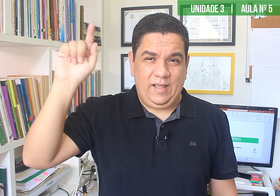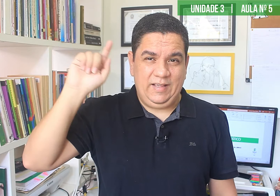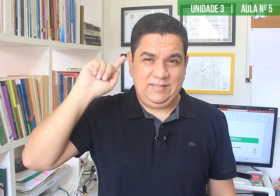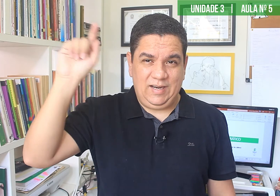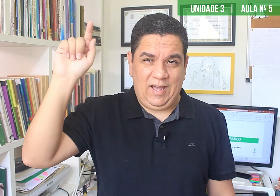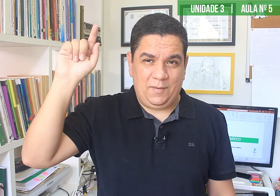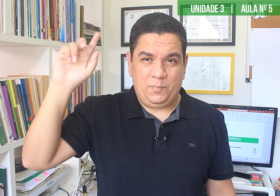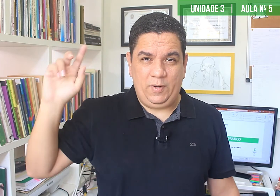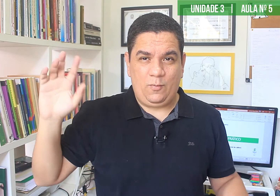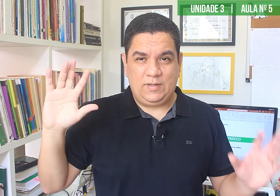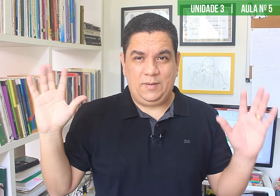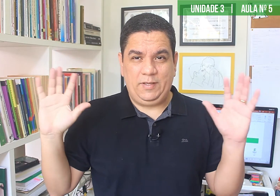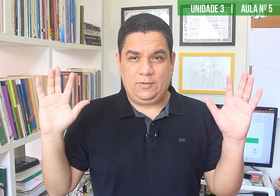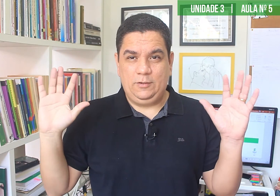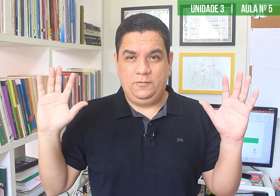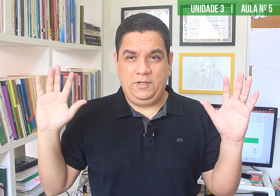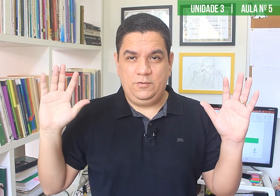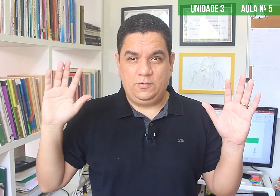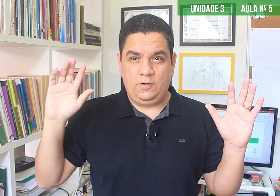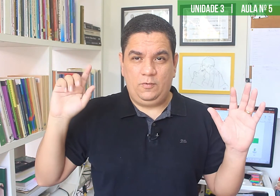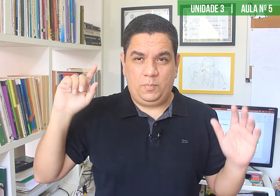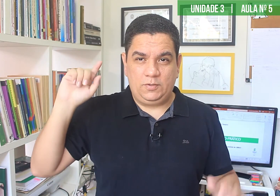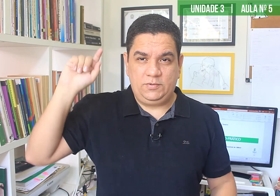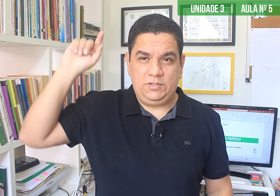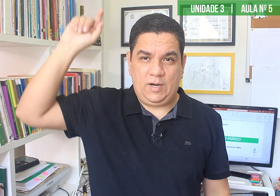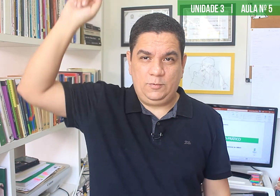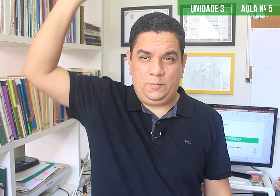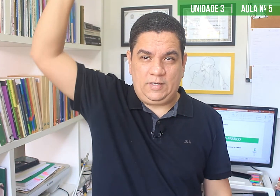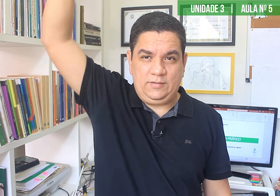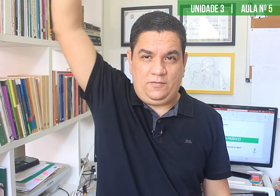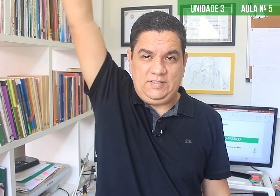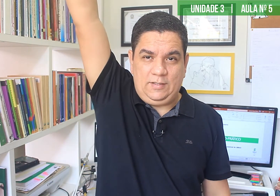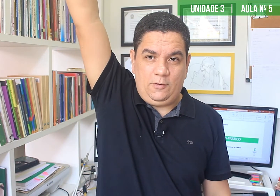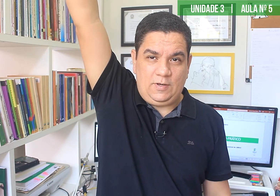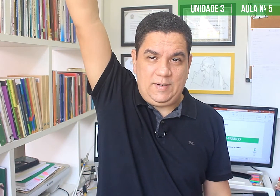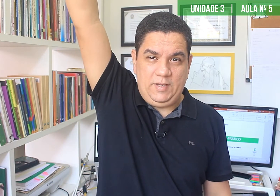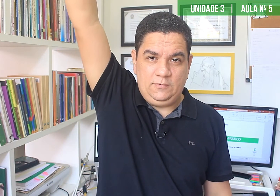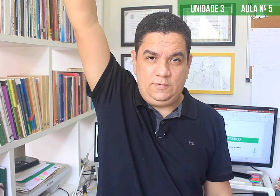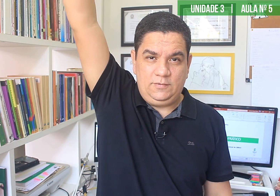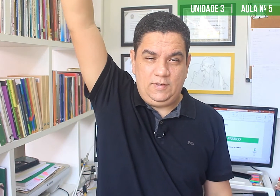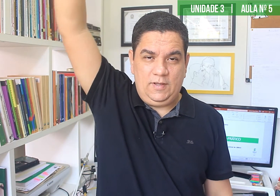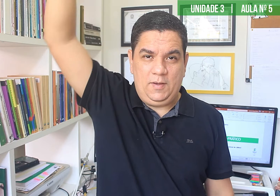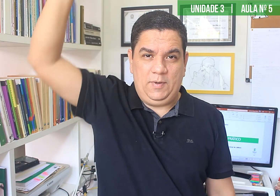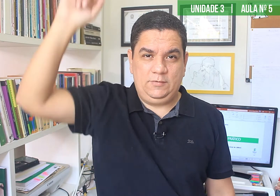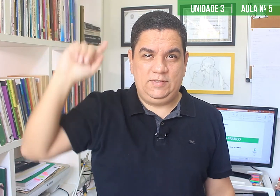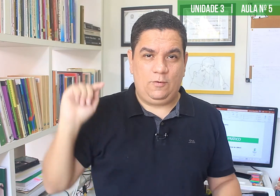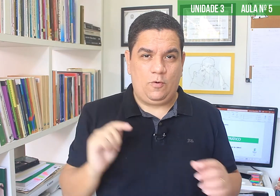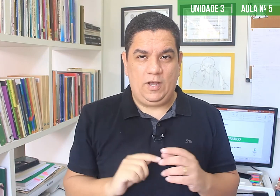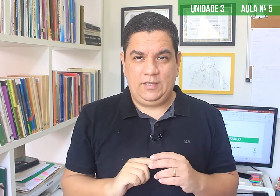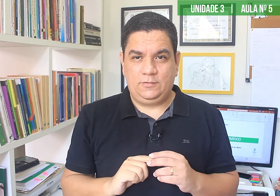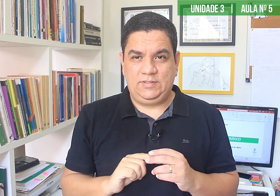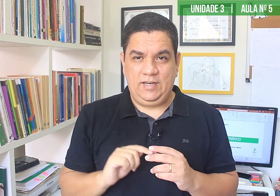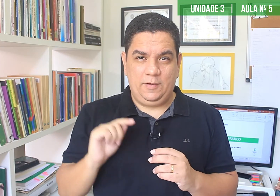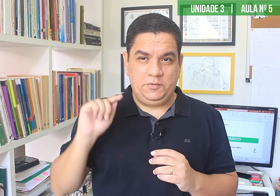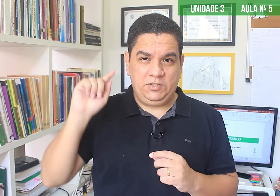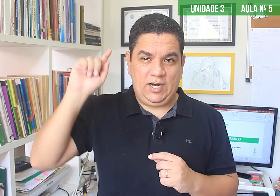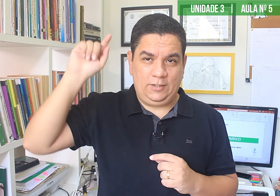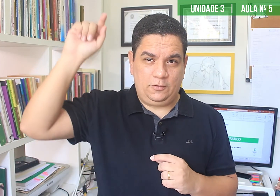Esse lá, pelo enquadramento aqui do vídeo, eu não posso esticar muito o braço, não vai sair do enquadramento. Mas o sinal correto seria eu esticar